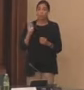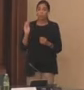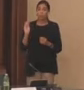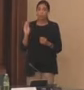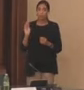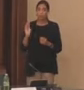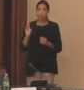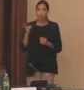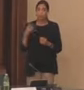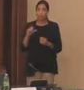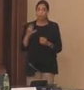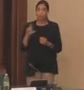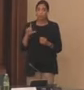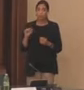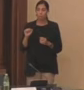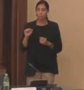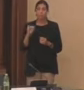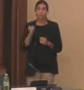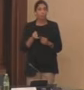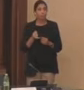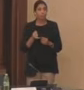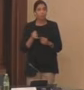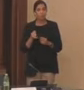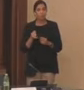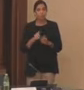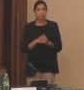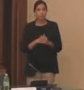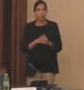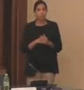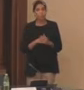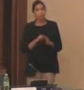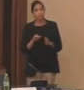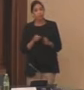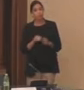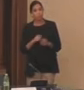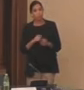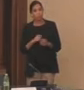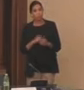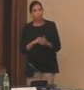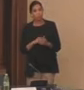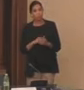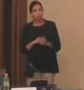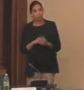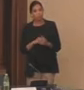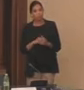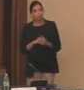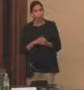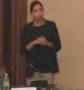Roberta Lacerda? Yes. No? Okay. The podium is yours.